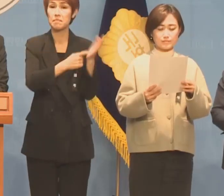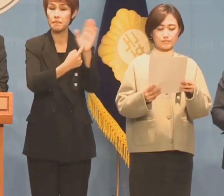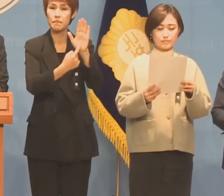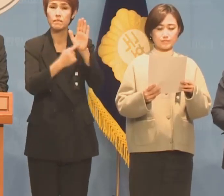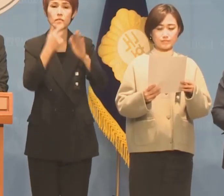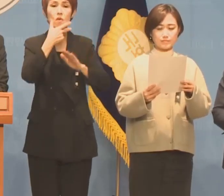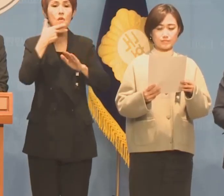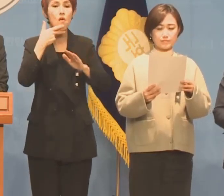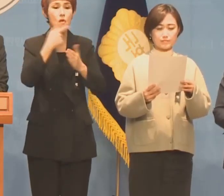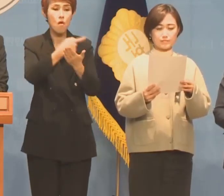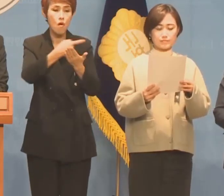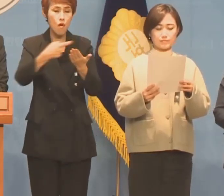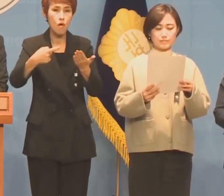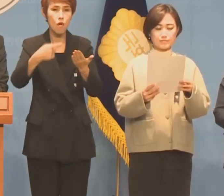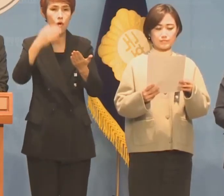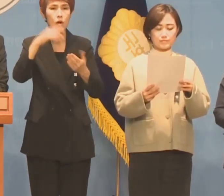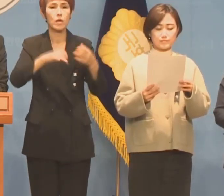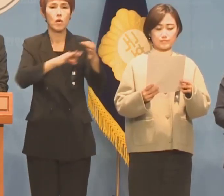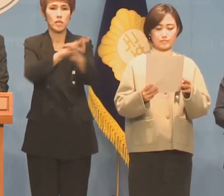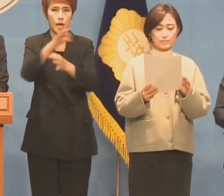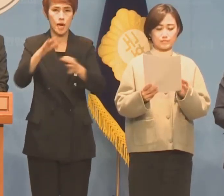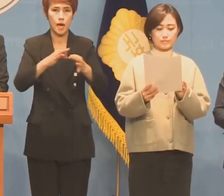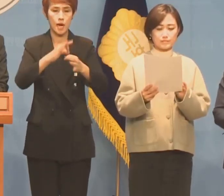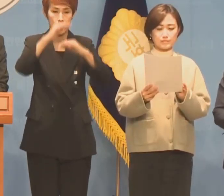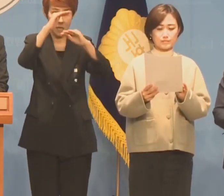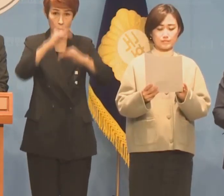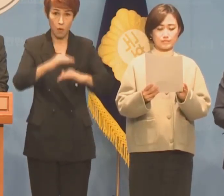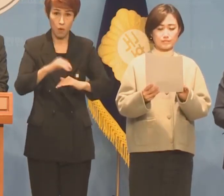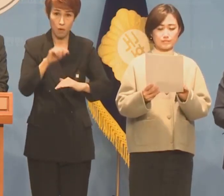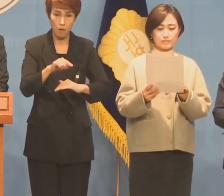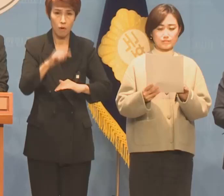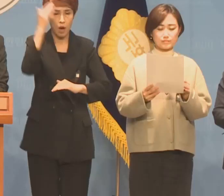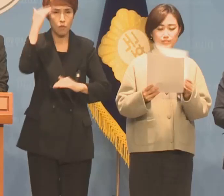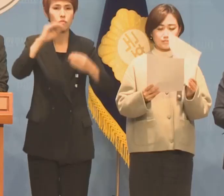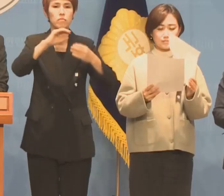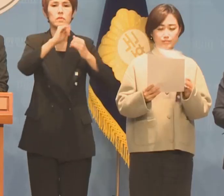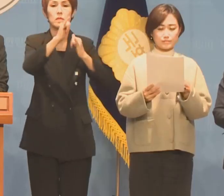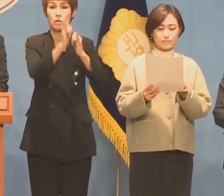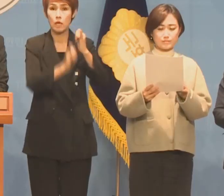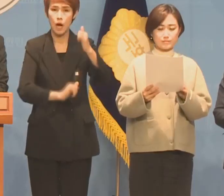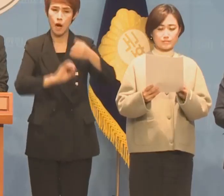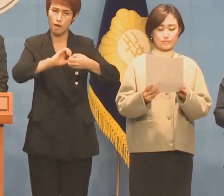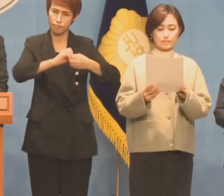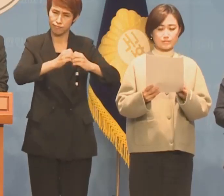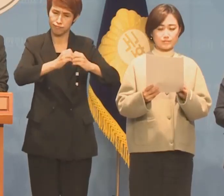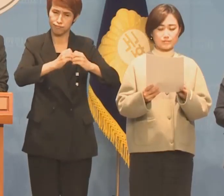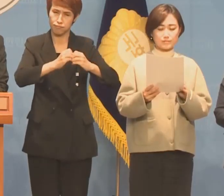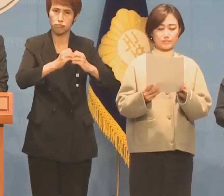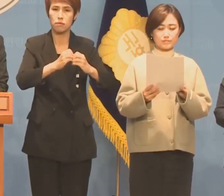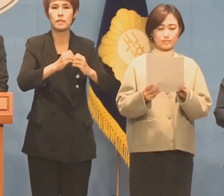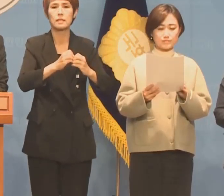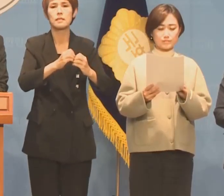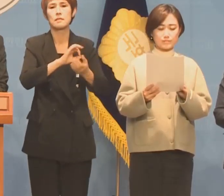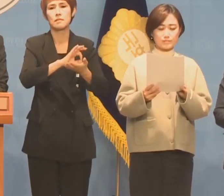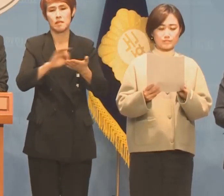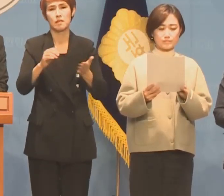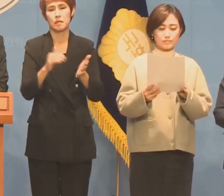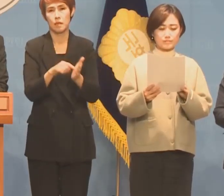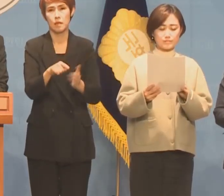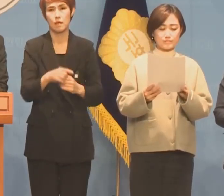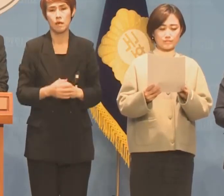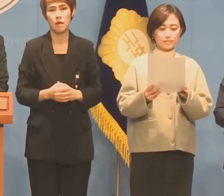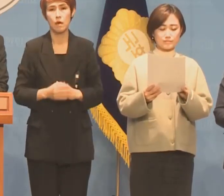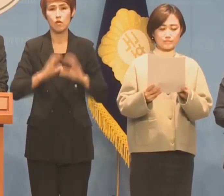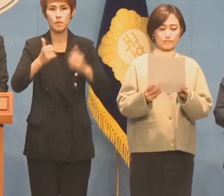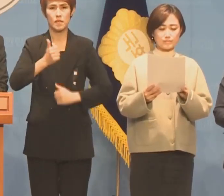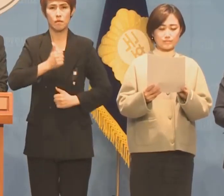영문판 한국경제사 개관은 대한민국의 역사를 심각하게 왜곡하며 국민의 자부심을